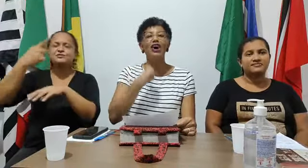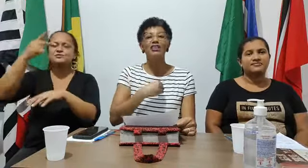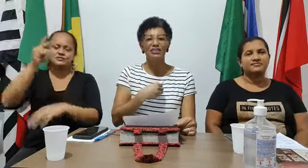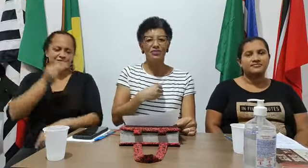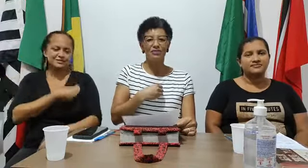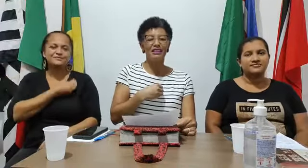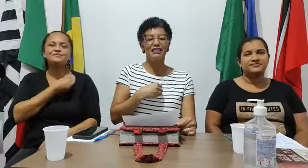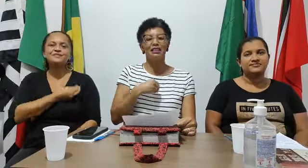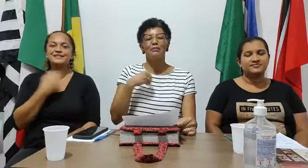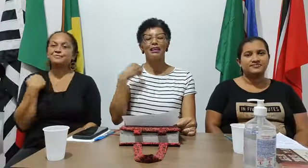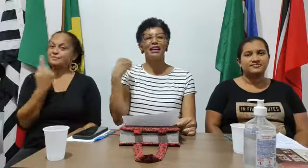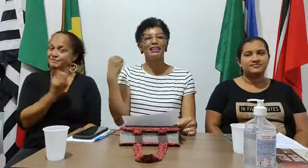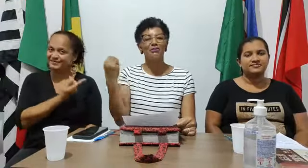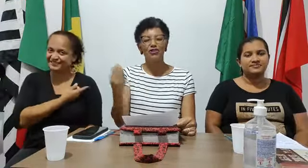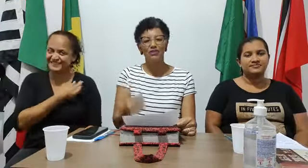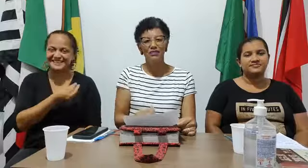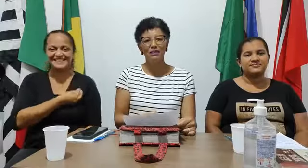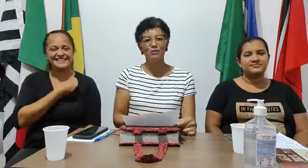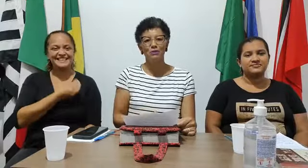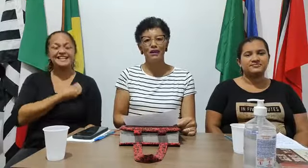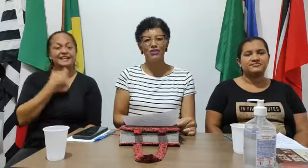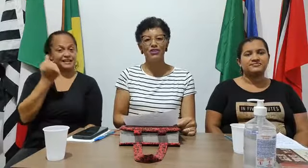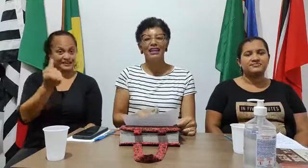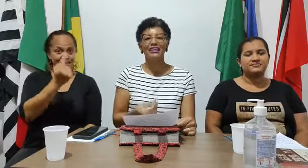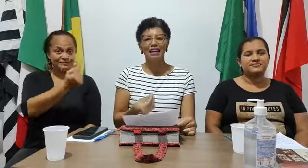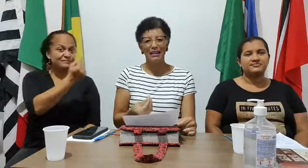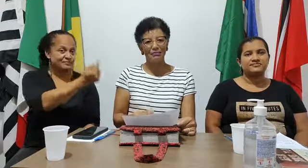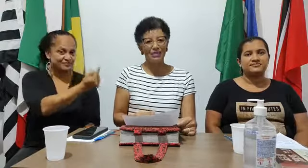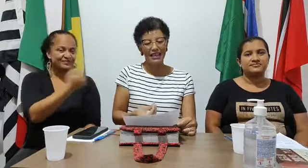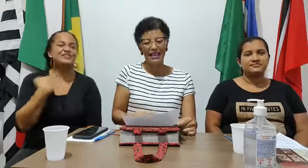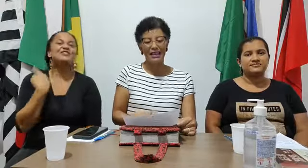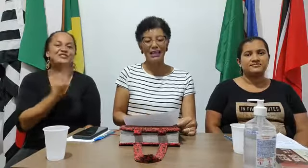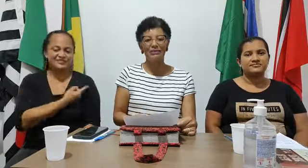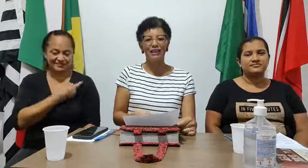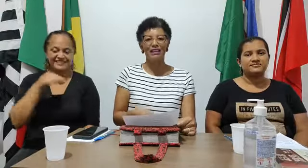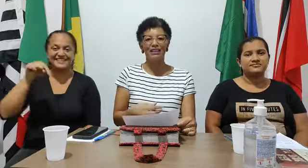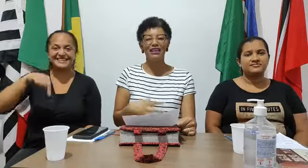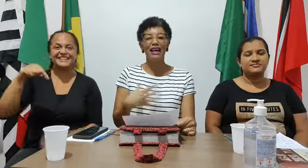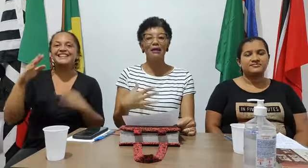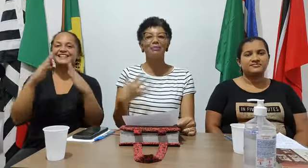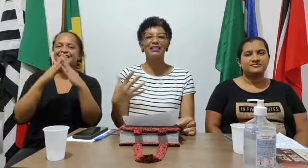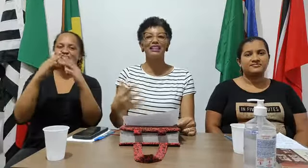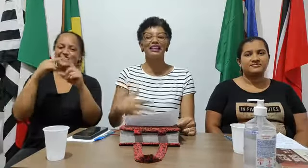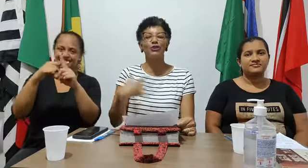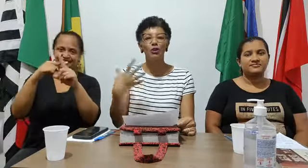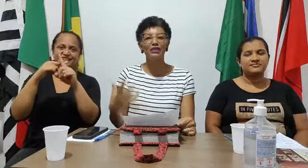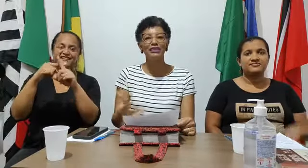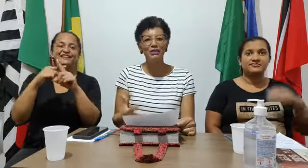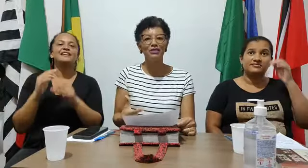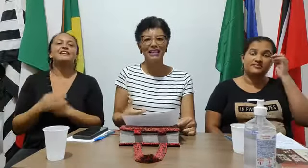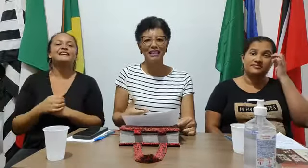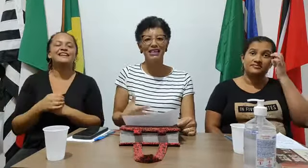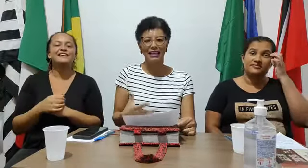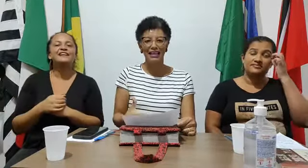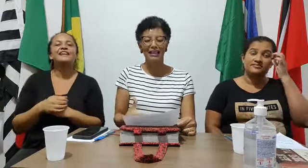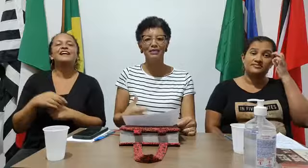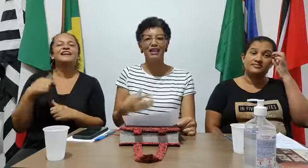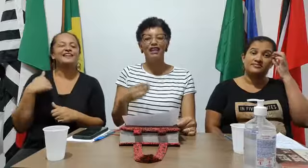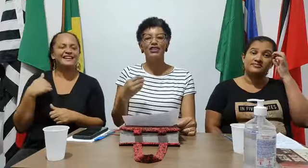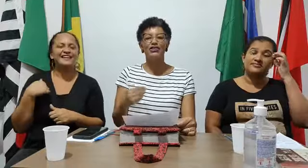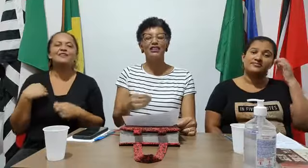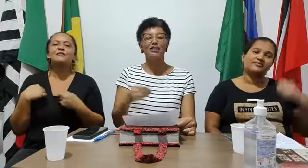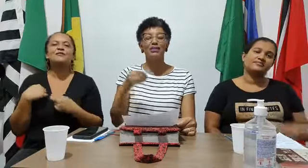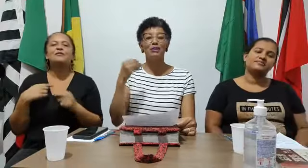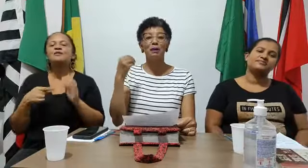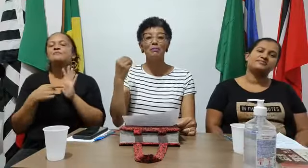para nossas vidas, para cada uma de nós que fazemos parte da IHM. Eu quero aqui representar todas as mulheres da IHM